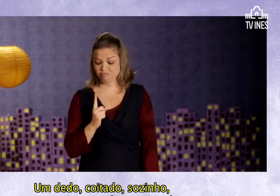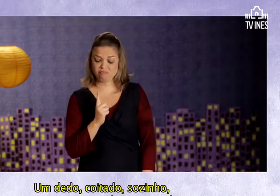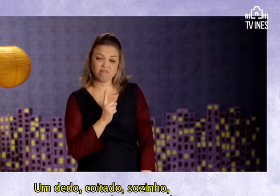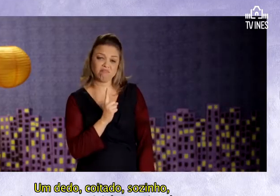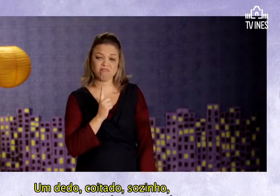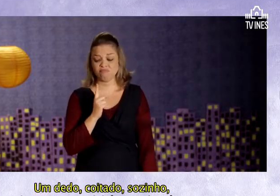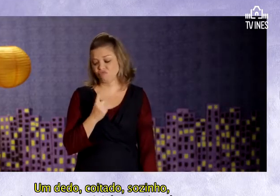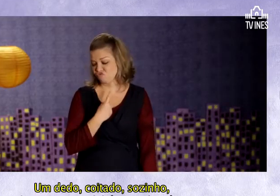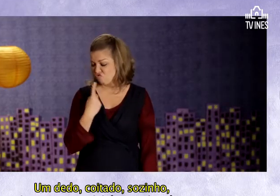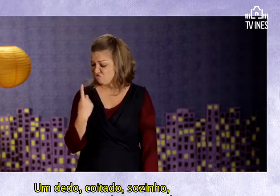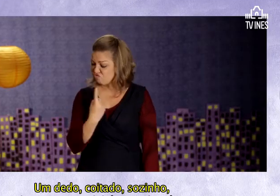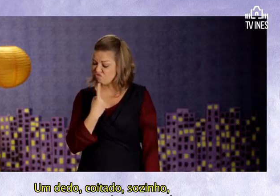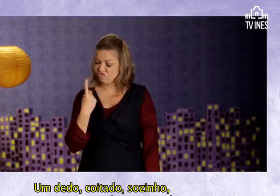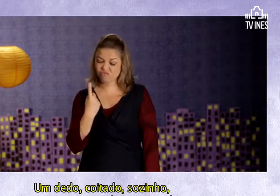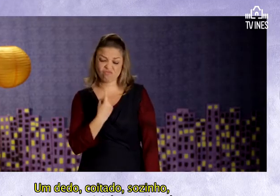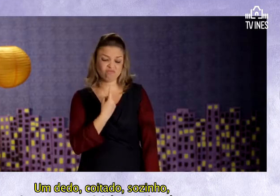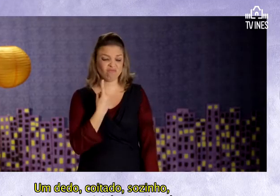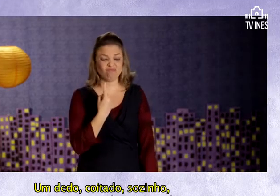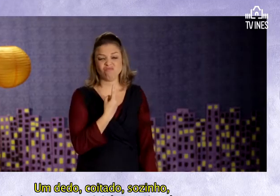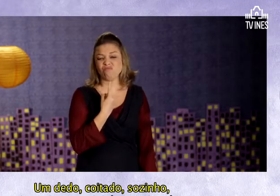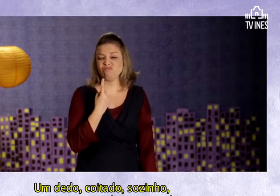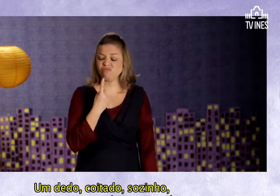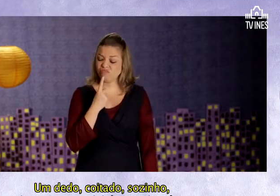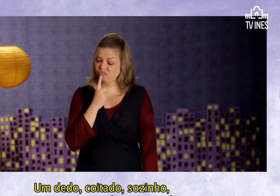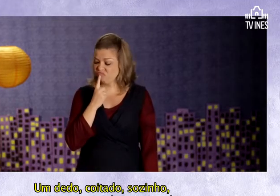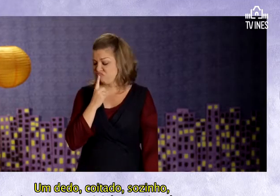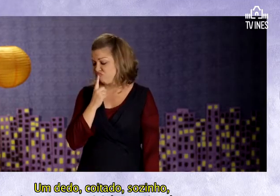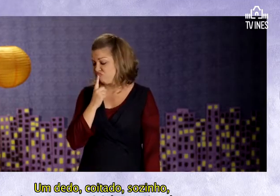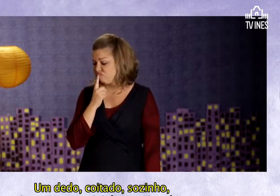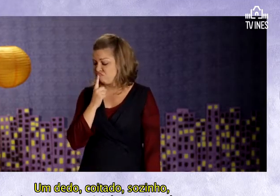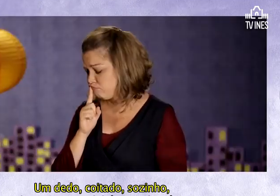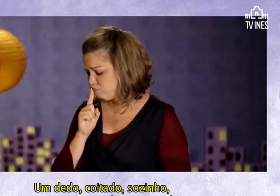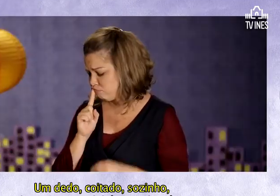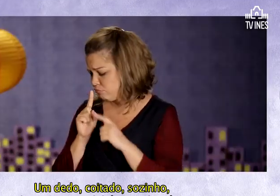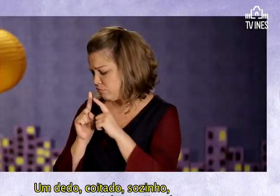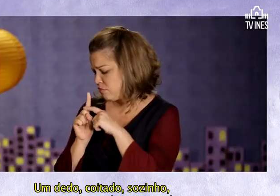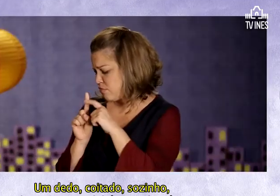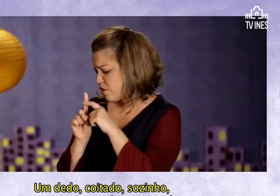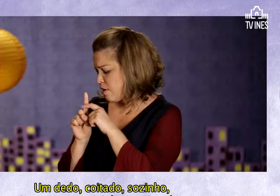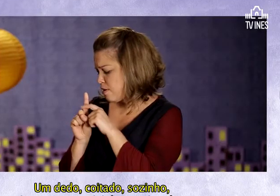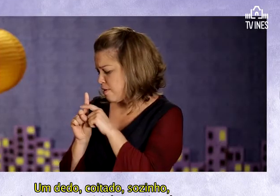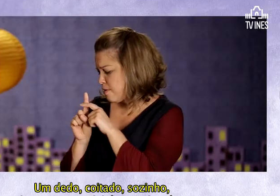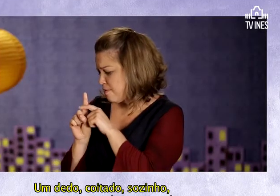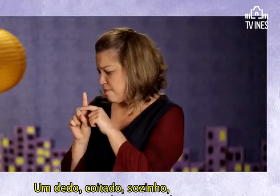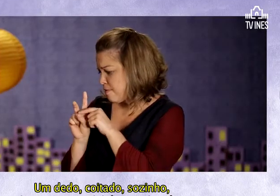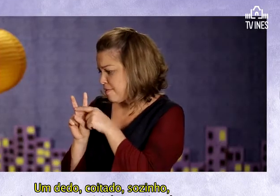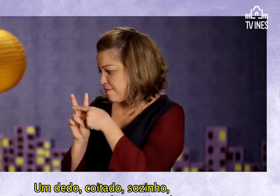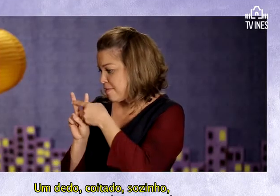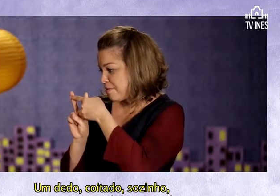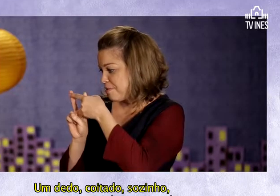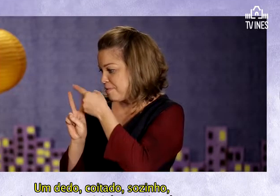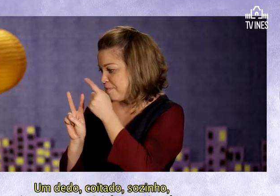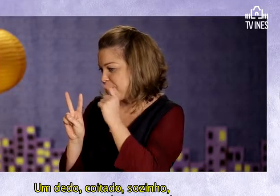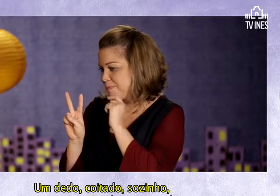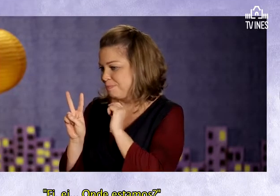Um dedo, coitado, sozinho, virou pro seu vizinho e quis saber: